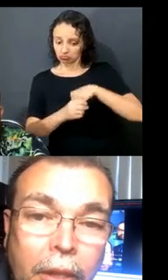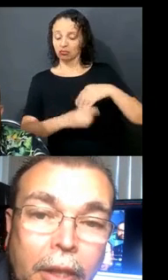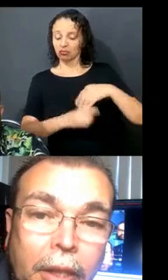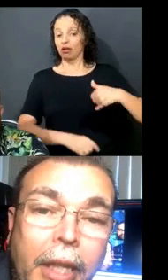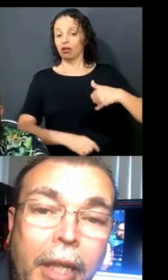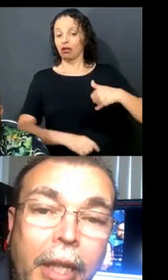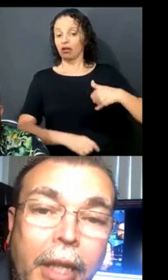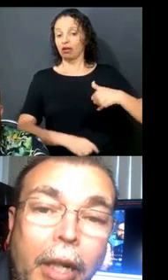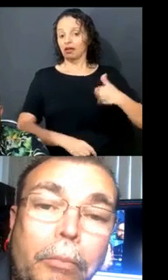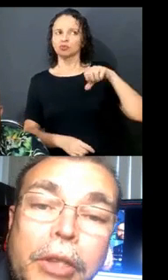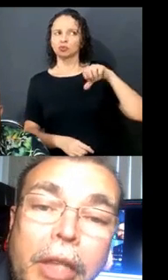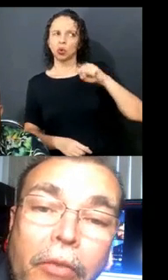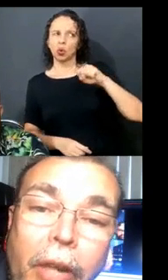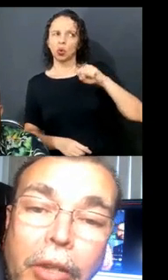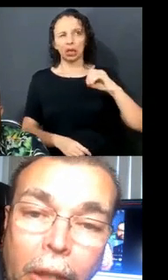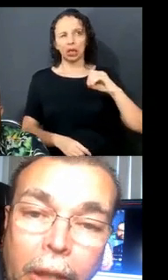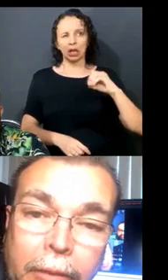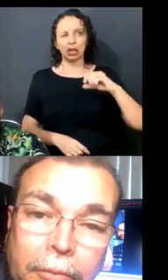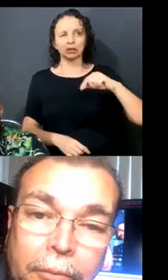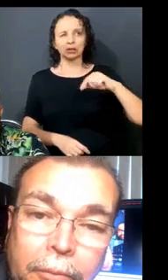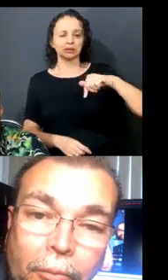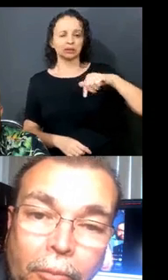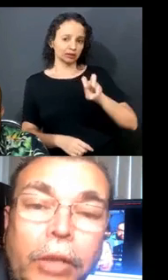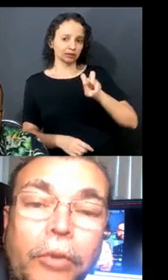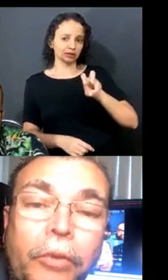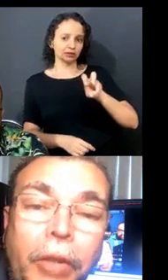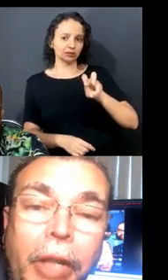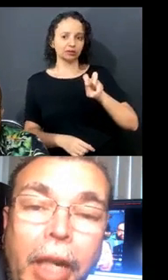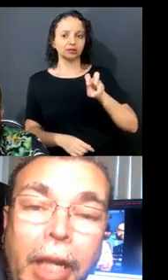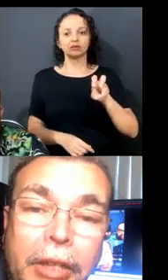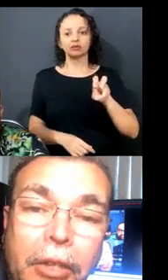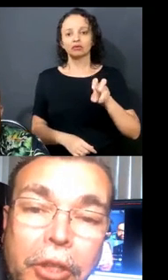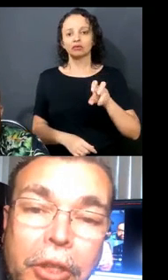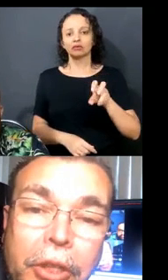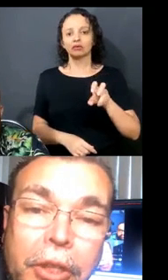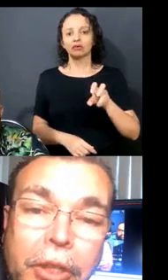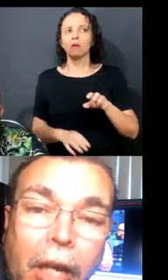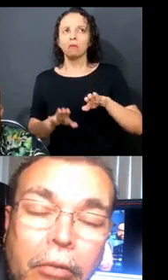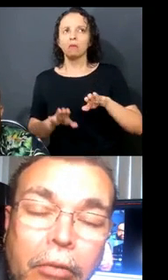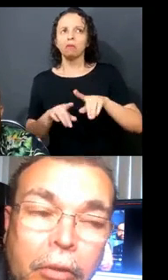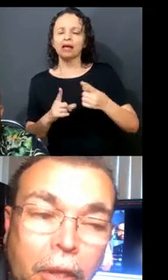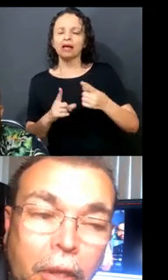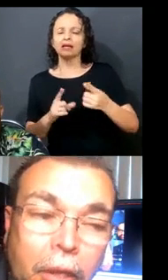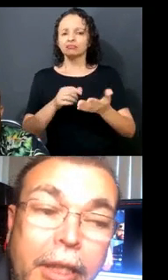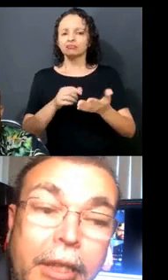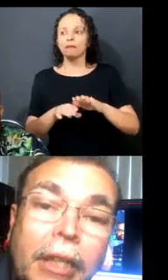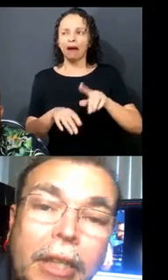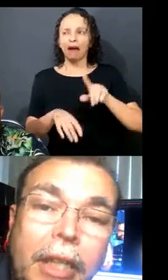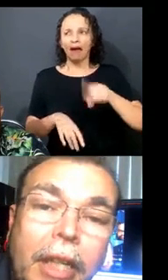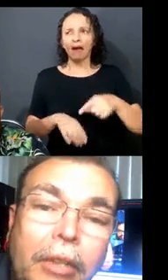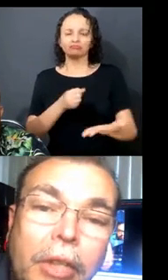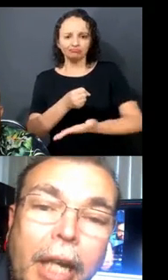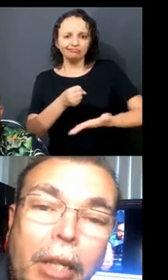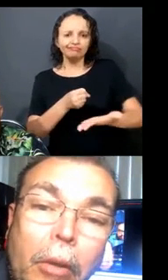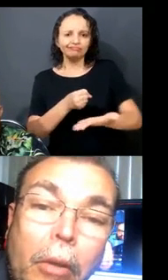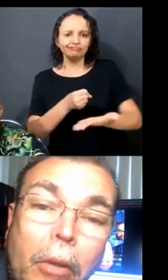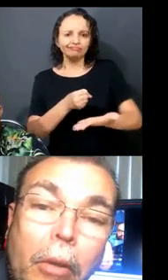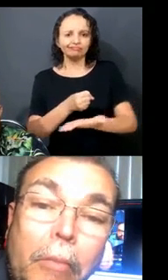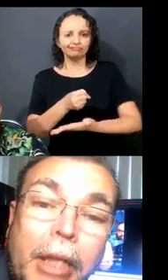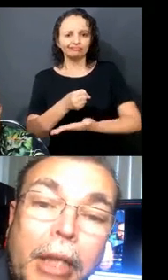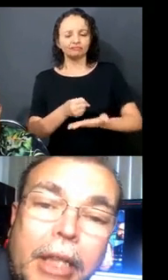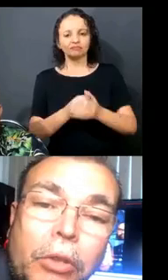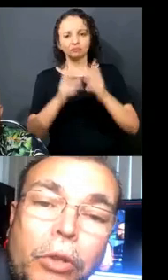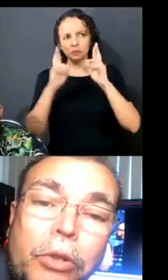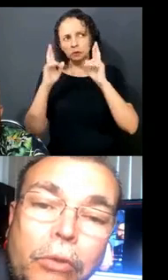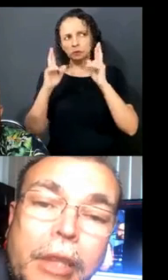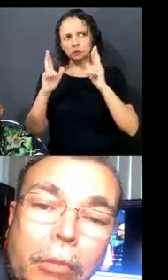75 anos, que é um pouco mais conservadora. Quando veio a questão digital, eles